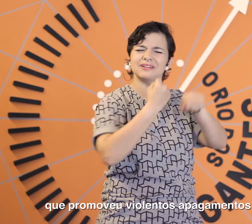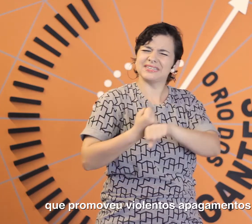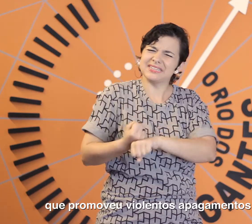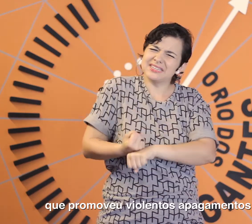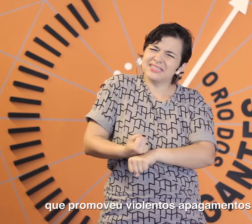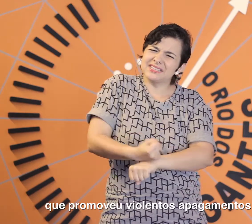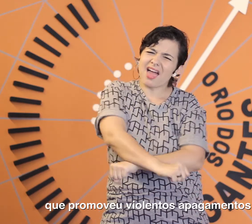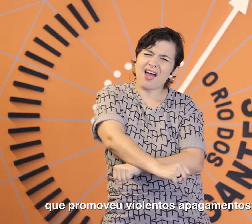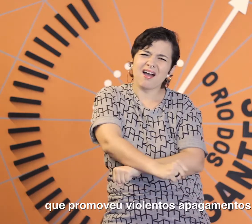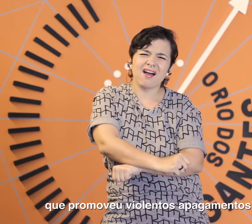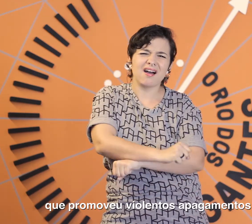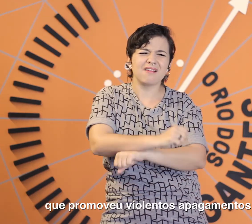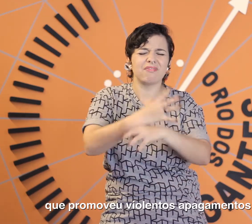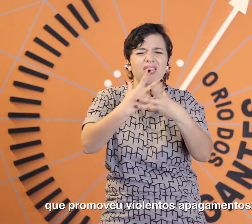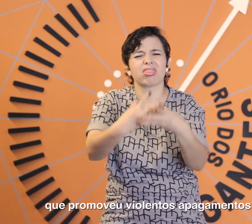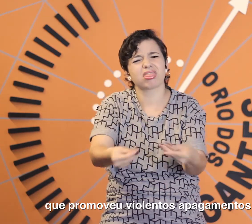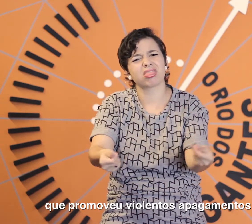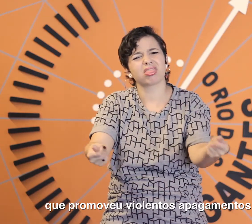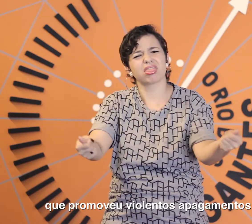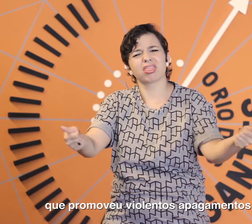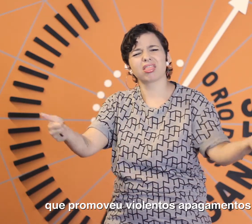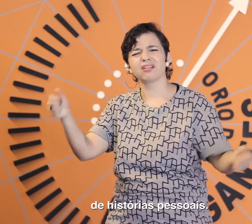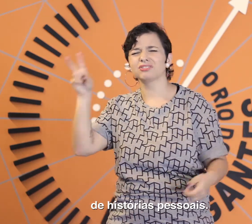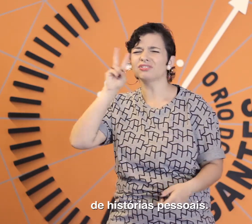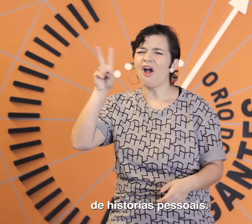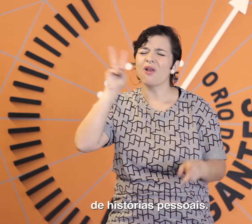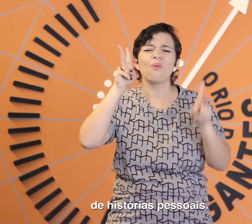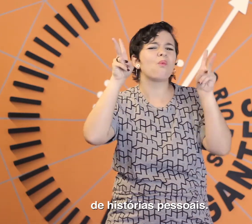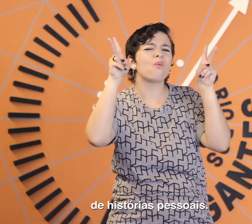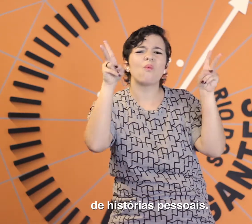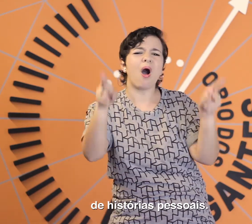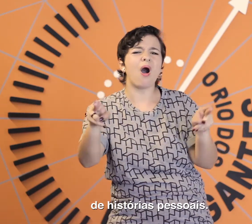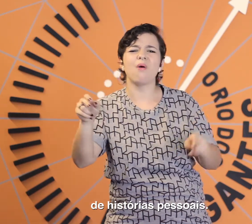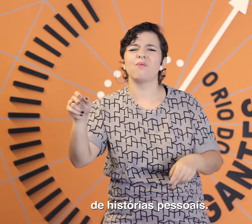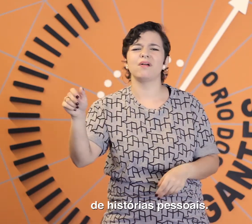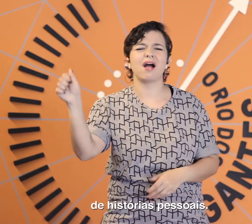que promoveu violentos apagamentos de histórias pessoais.